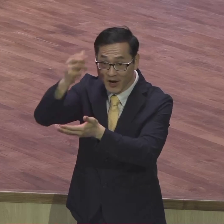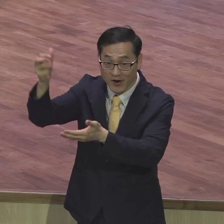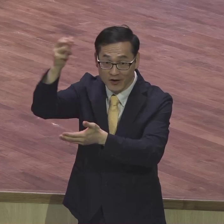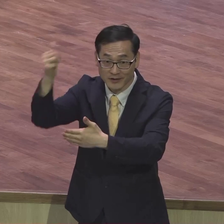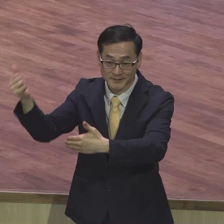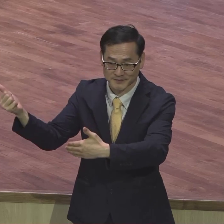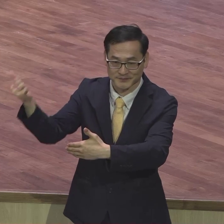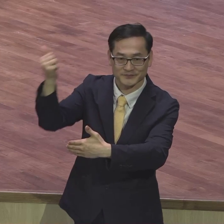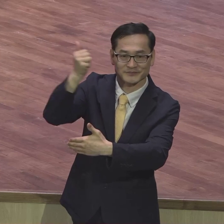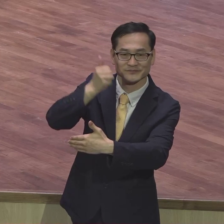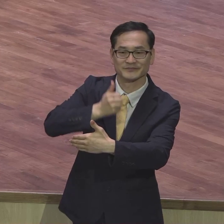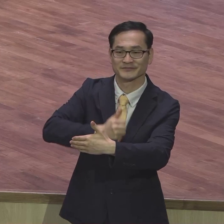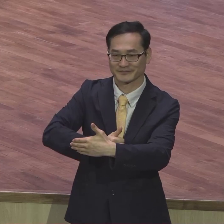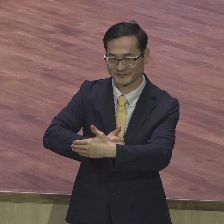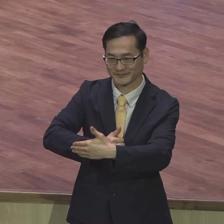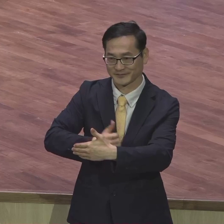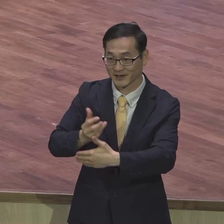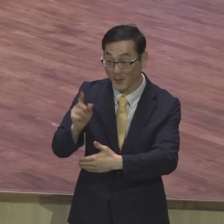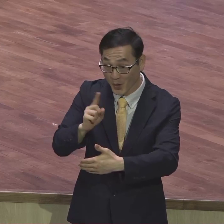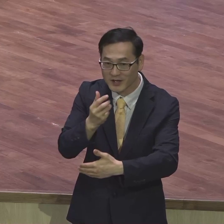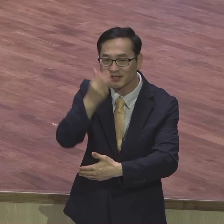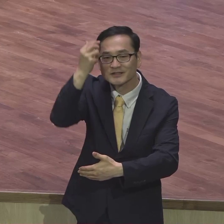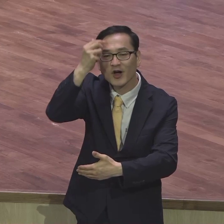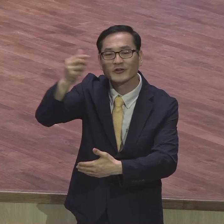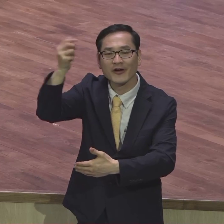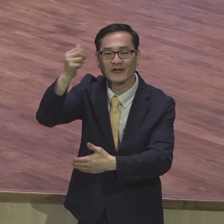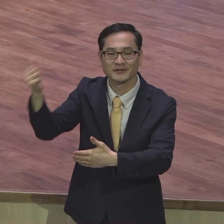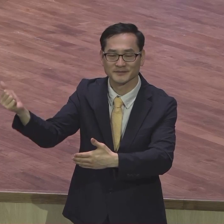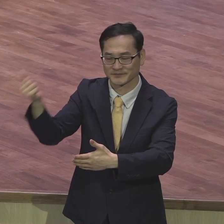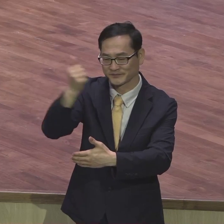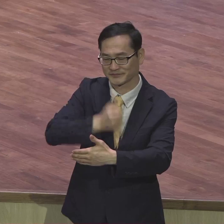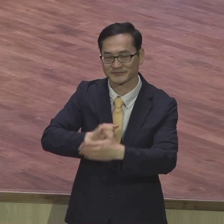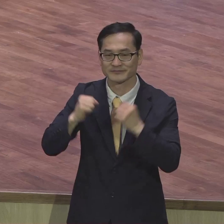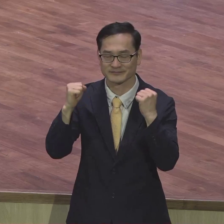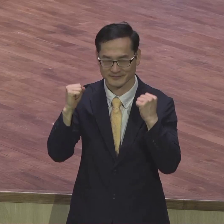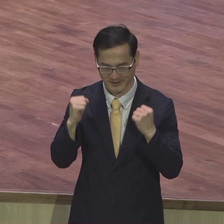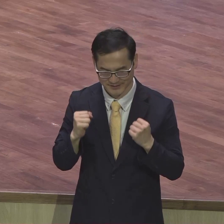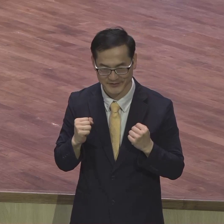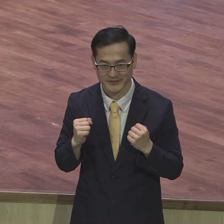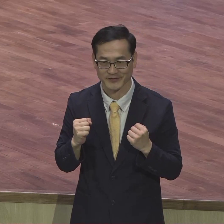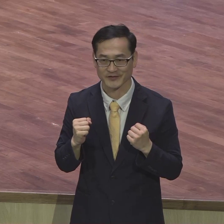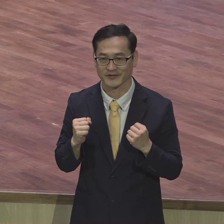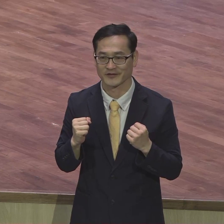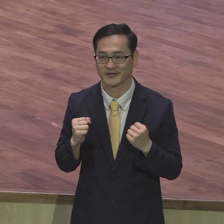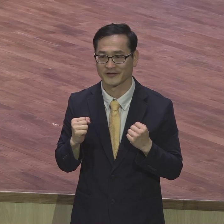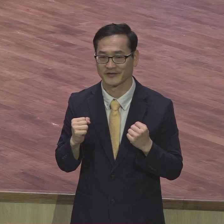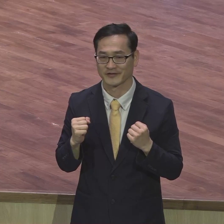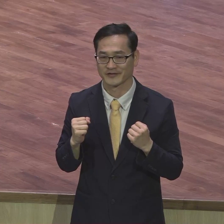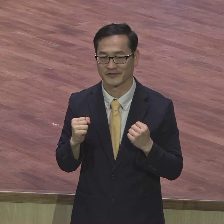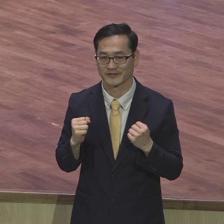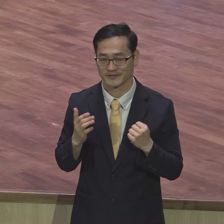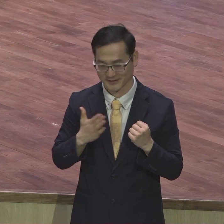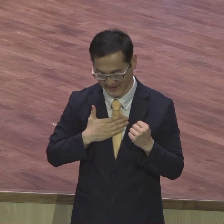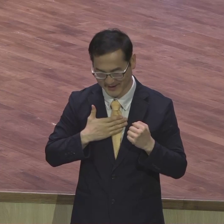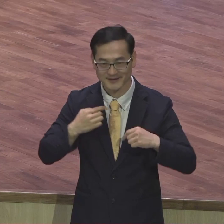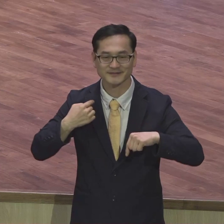그냐말로 성령께서 내 안에 임재하시고 내 주위에 계십니다 그래서